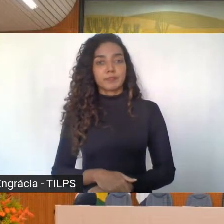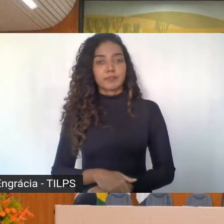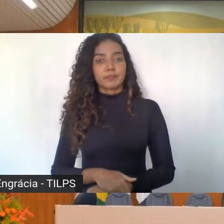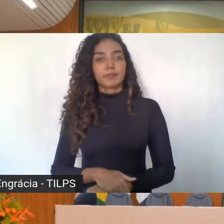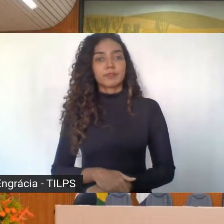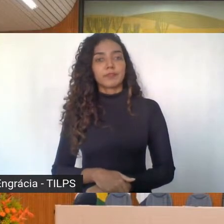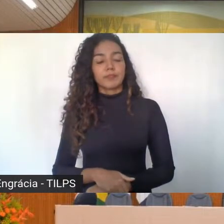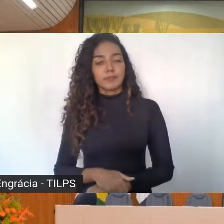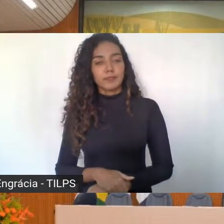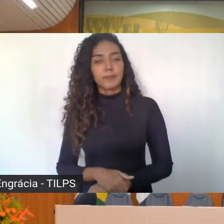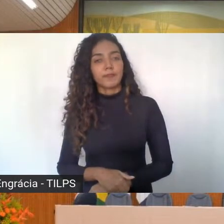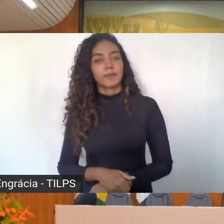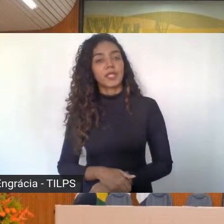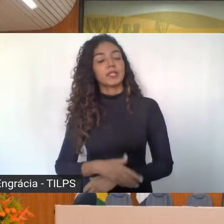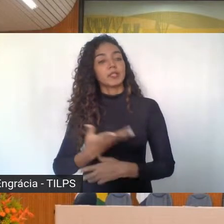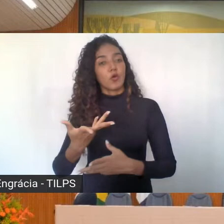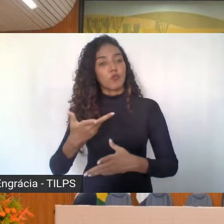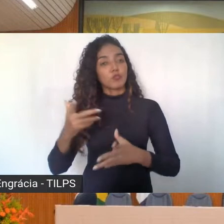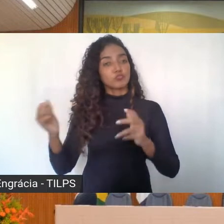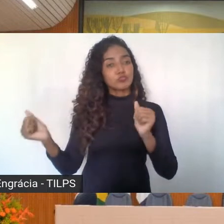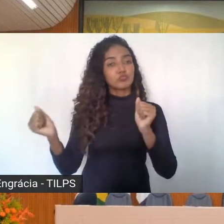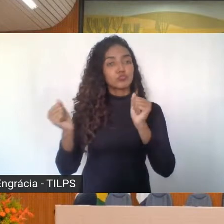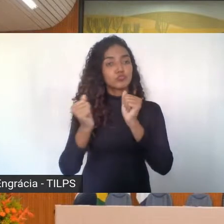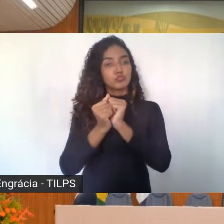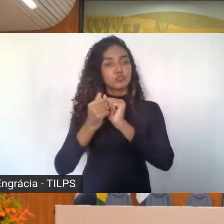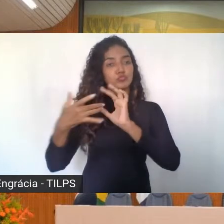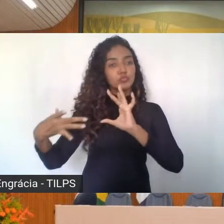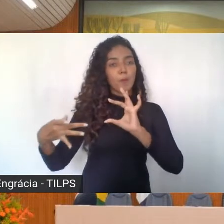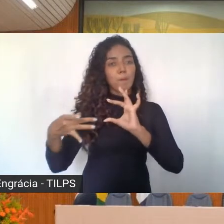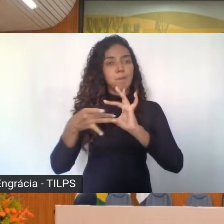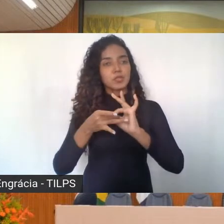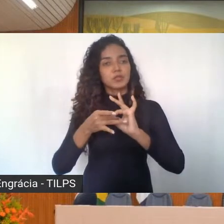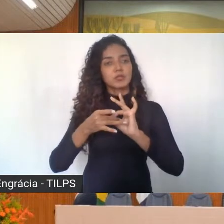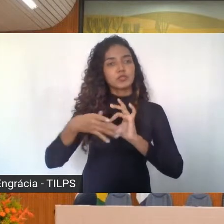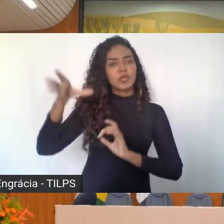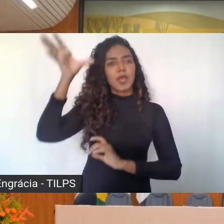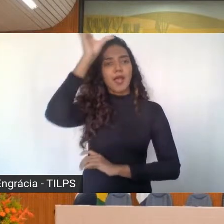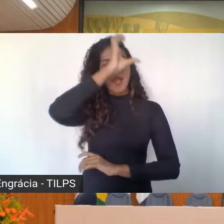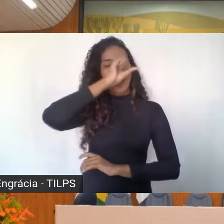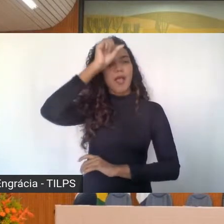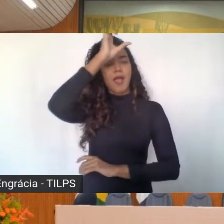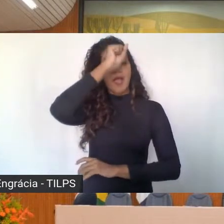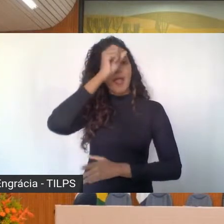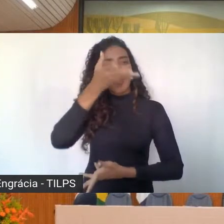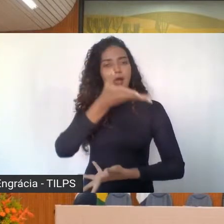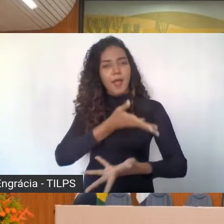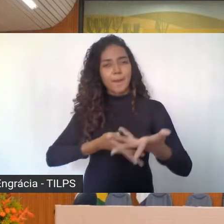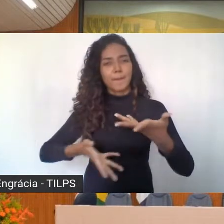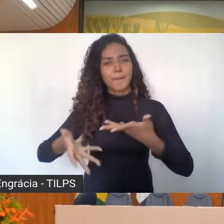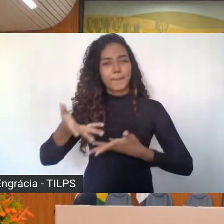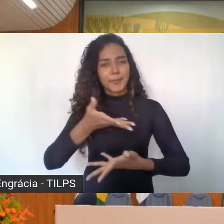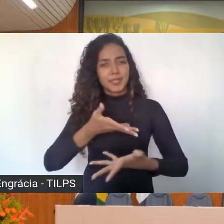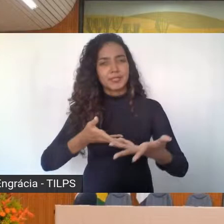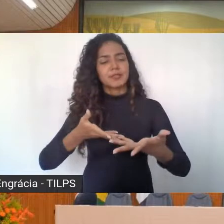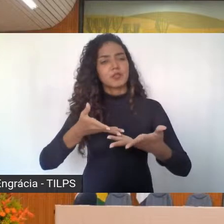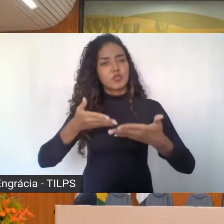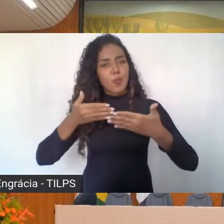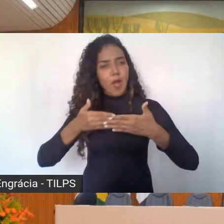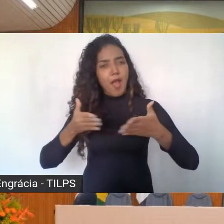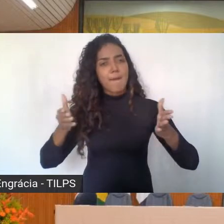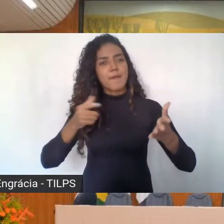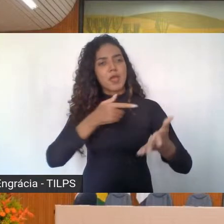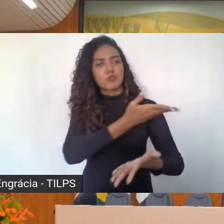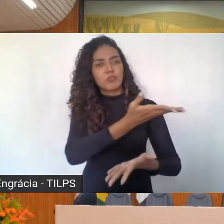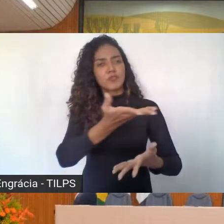vamos fazer esse trabalho conjunto de aprendizado, e estamos à disposição de todos vocês,